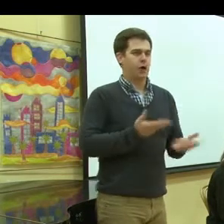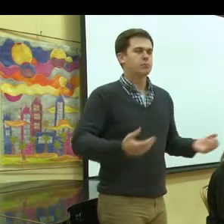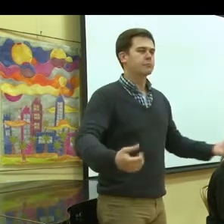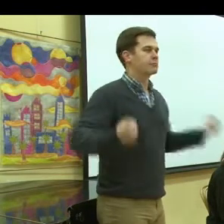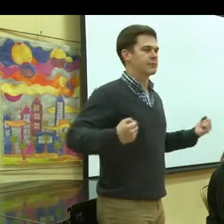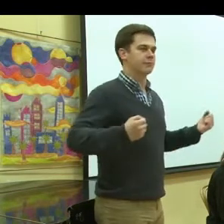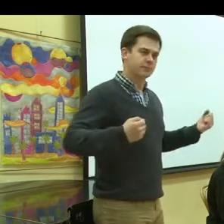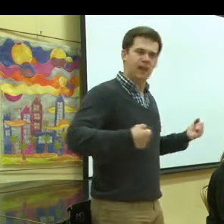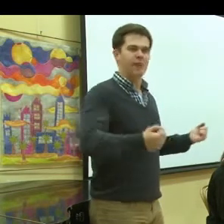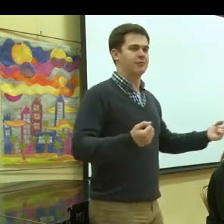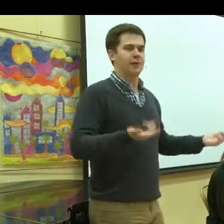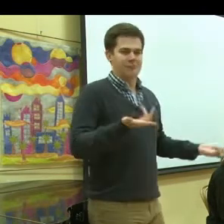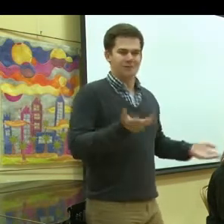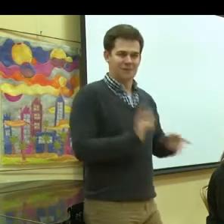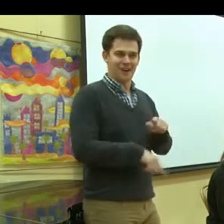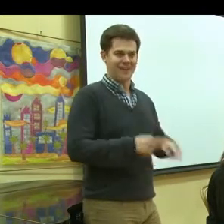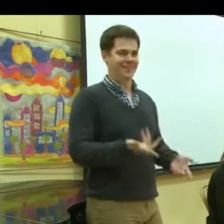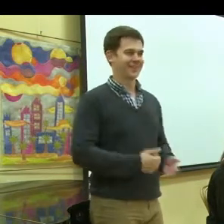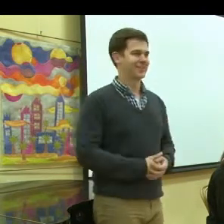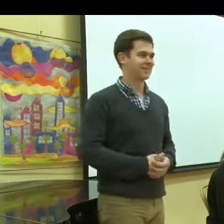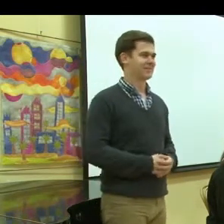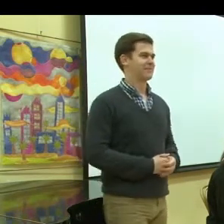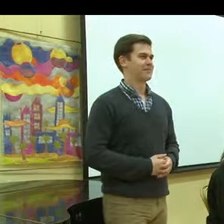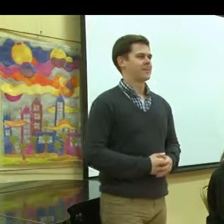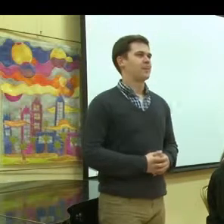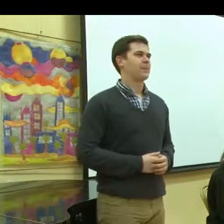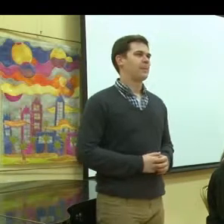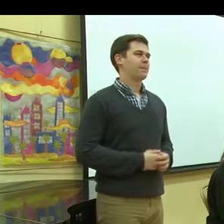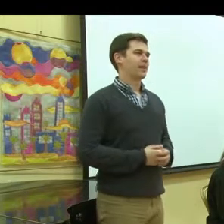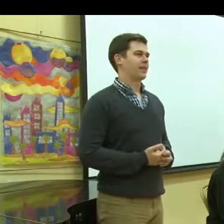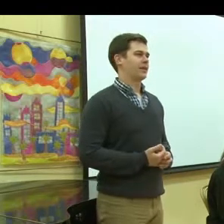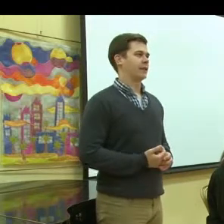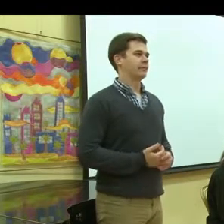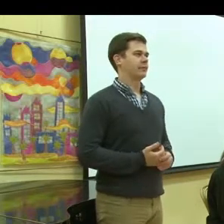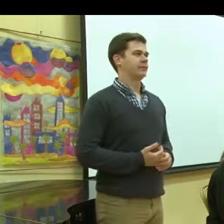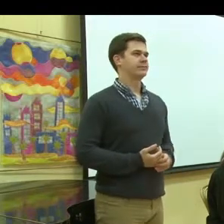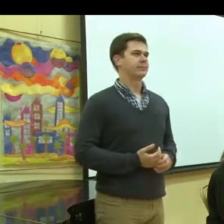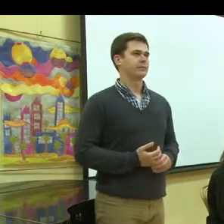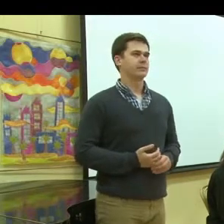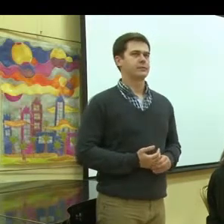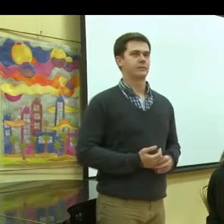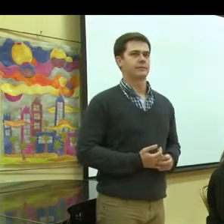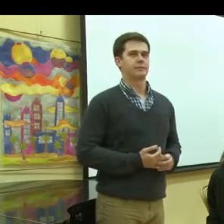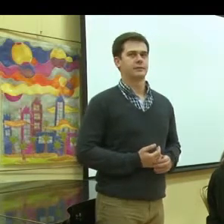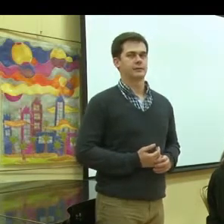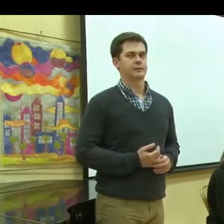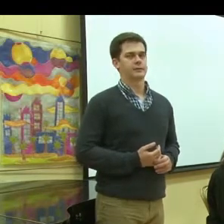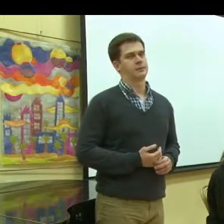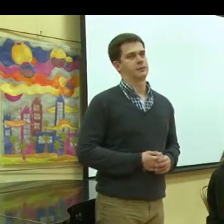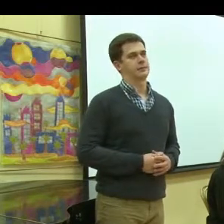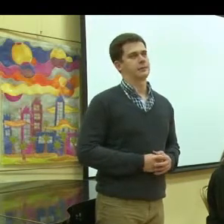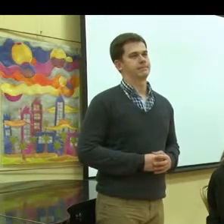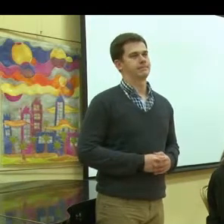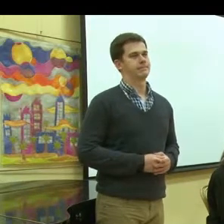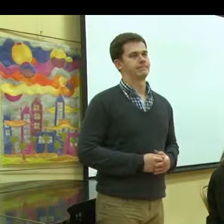eso es lo que tiene el tango, que es diferente capaz que a otros bailes que son capaz que más sexuales, no se disculpen la palabra, pero el tango es mucho